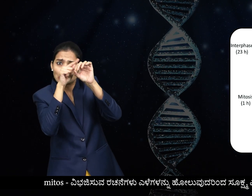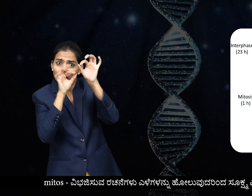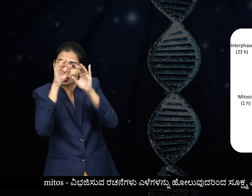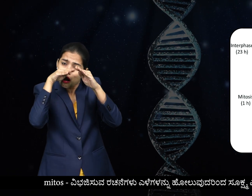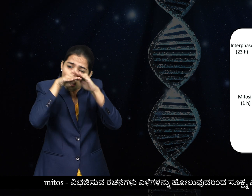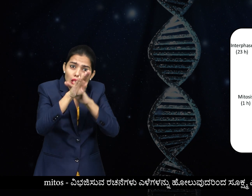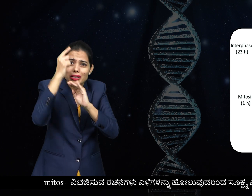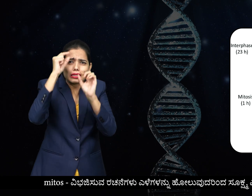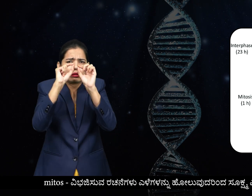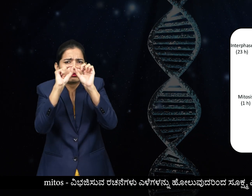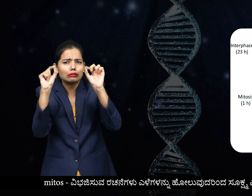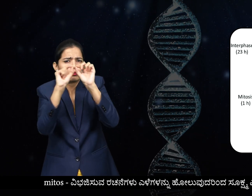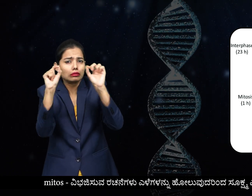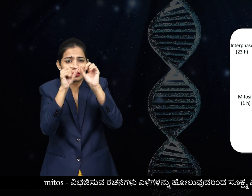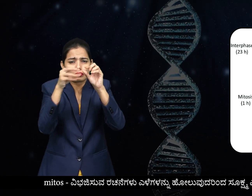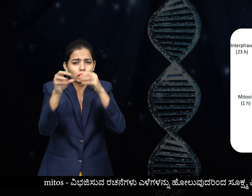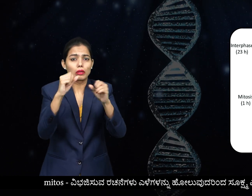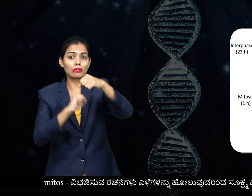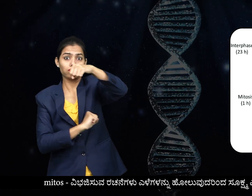ಹೋಲುವುದರಿಂದ ಸೂಕ್ಷ್ಮ ಎಳೆಗಳು ಎಂದರ್ಥ.